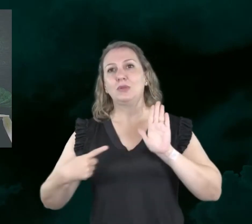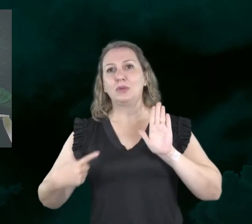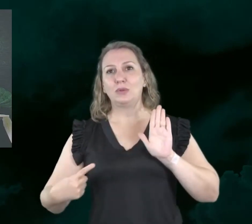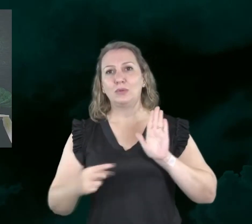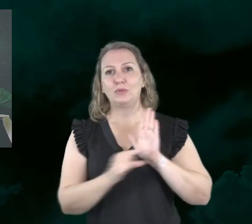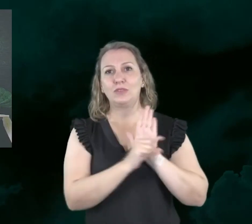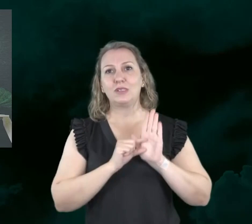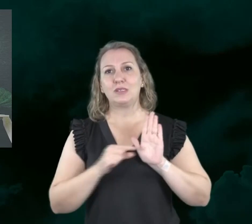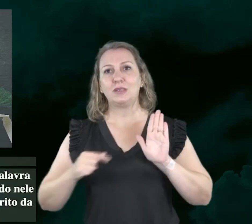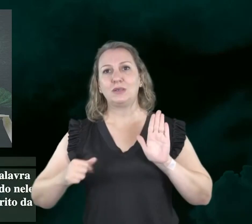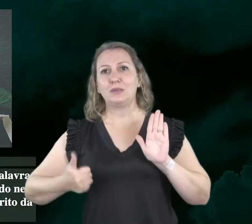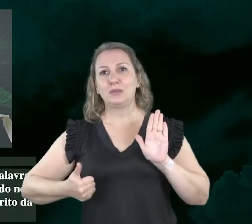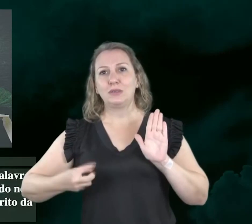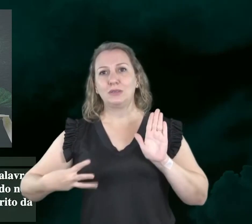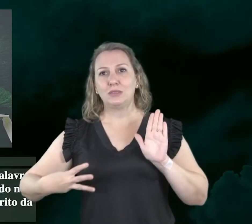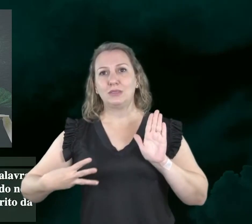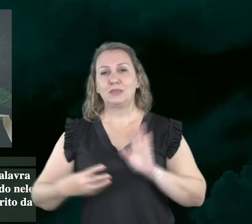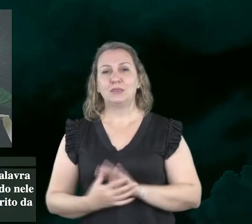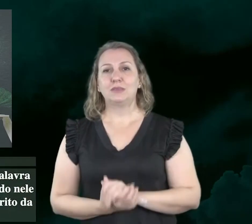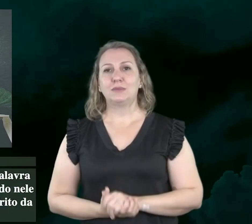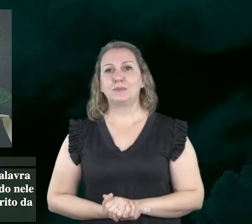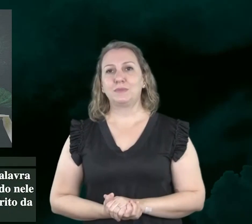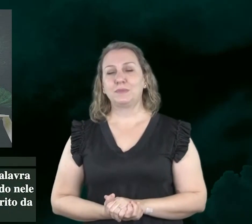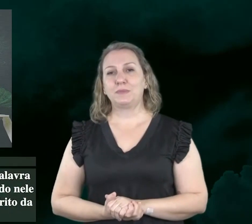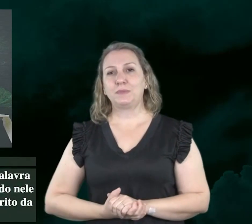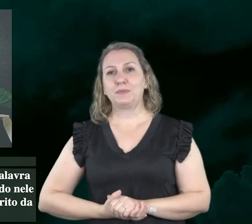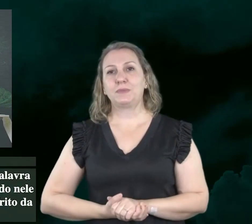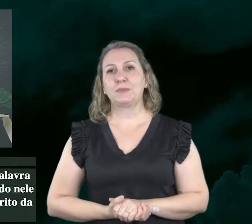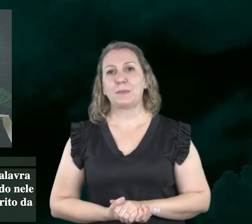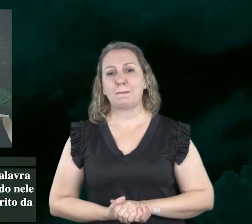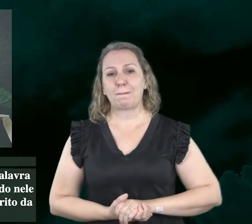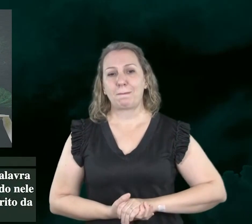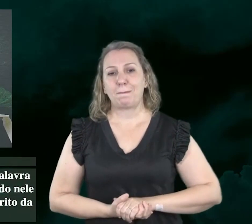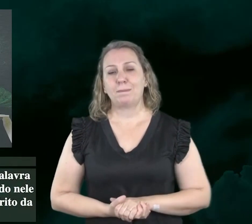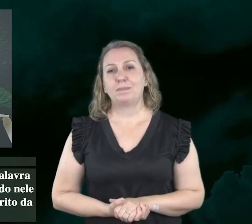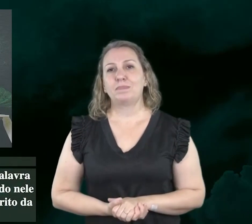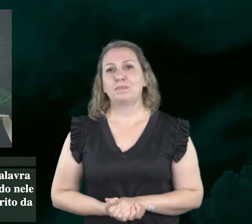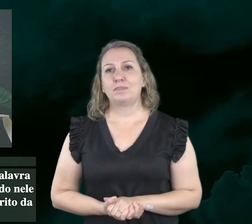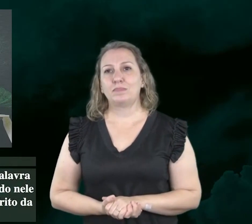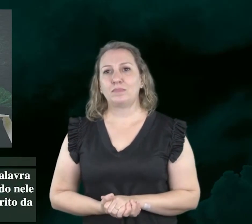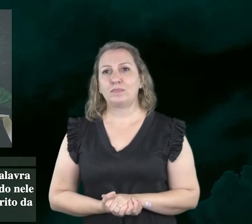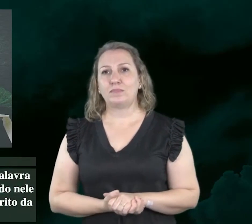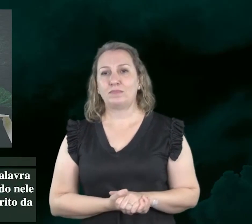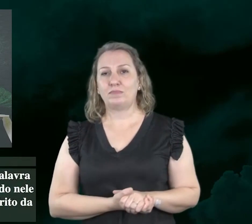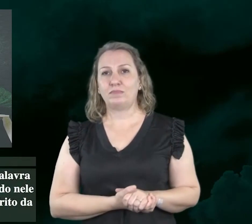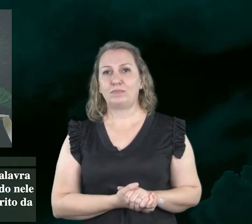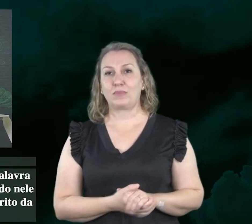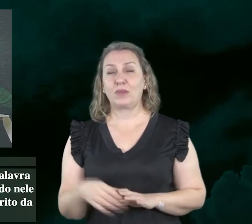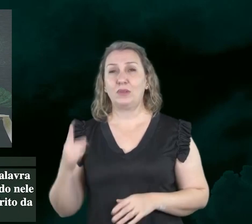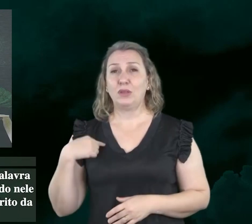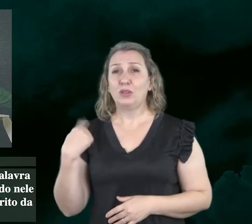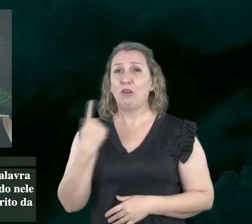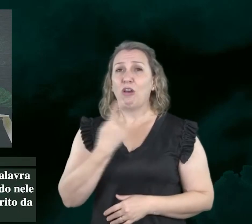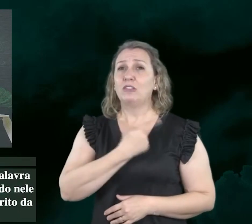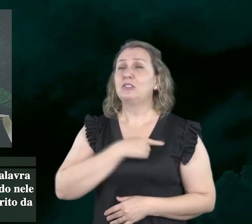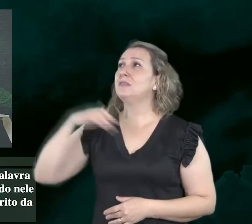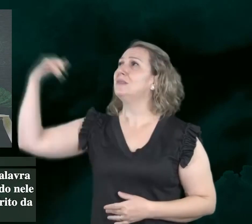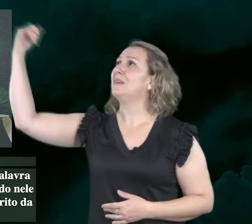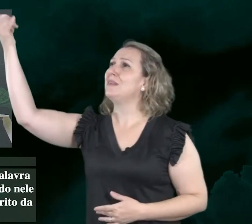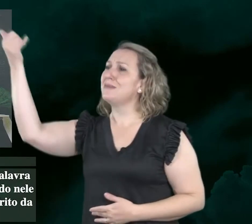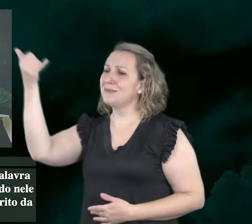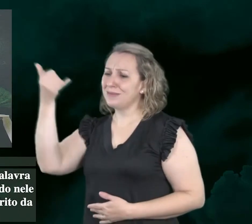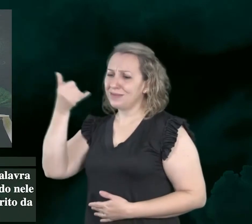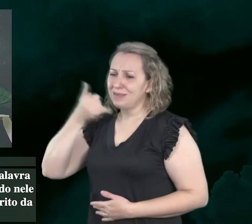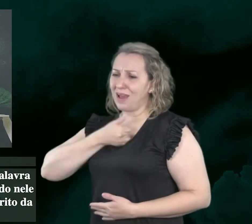Em quem também vós, depois que ouvistes a palavra da verdade, o evangelho da vossa salvação, tendo